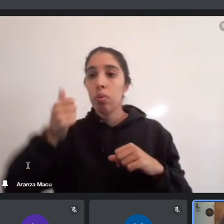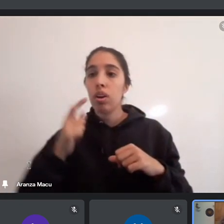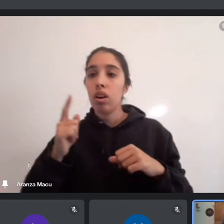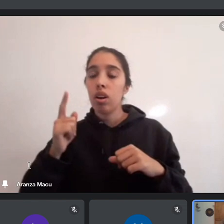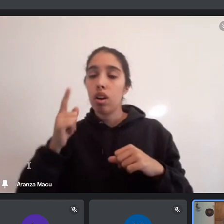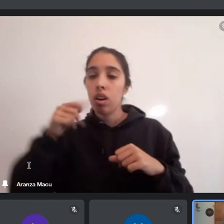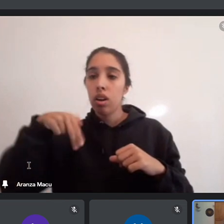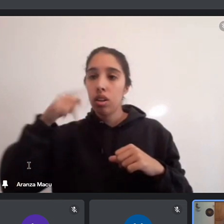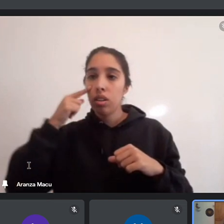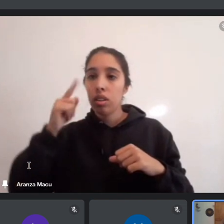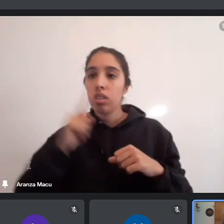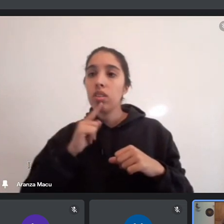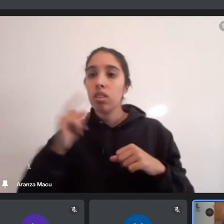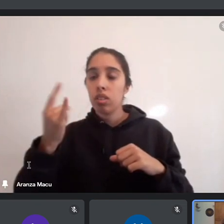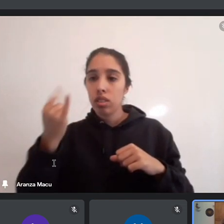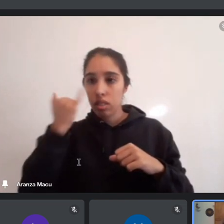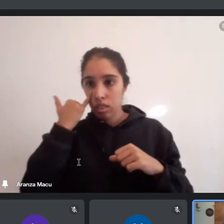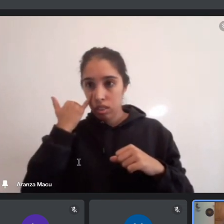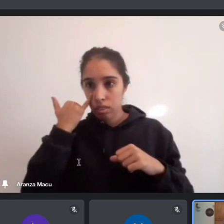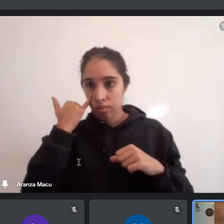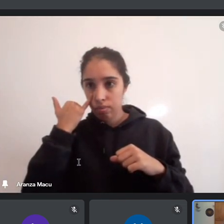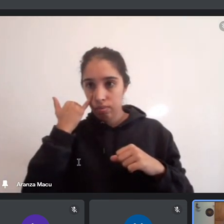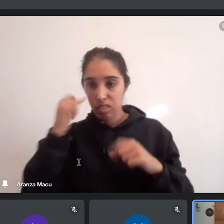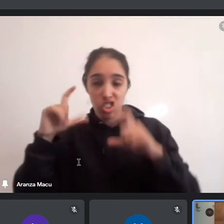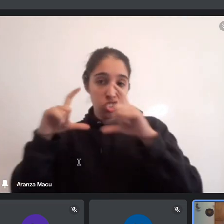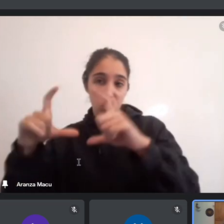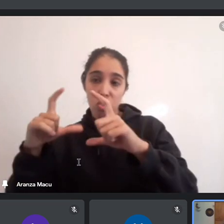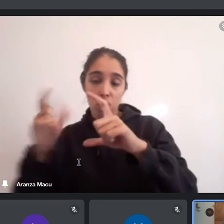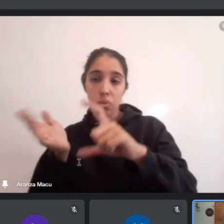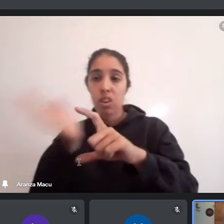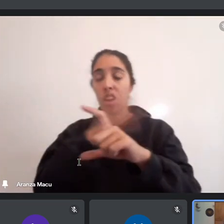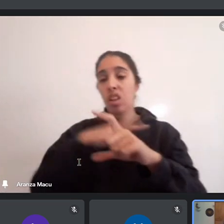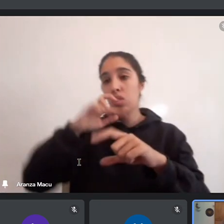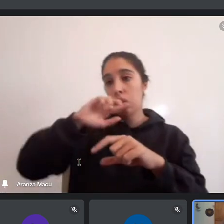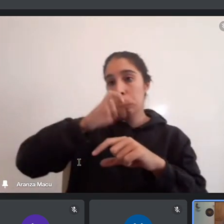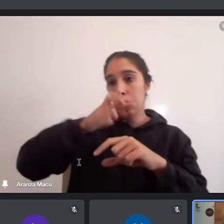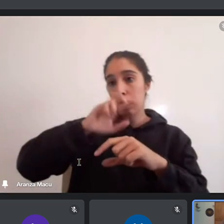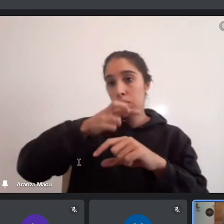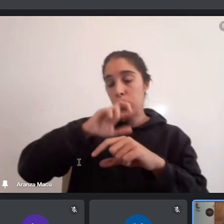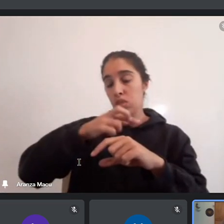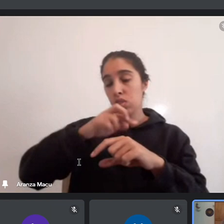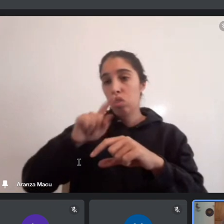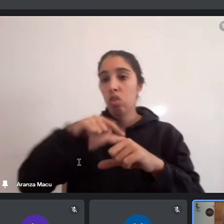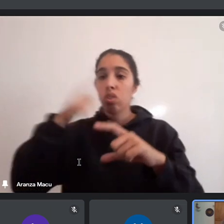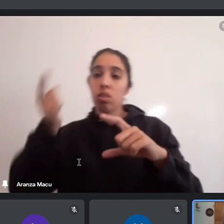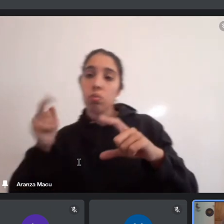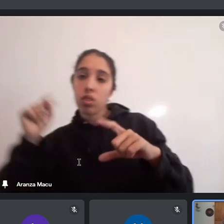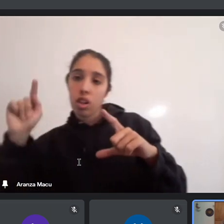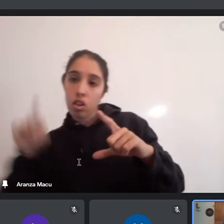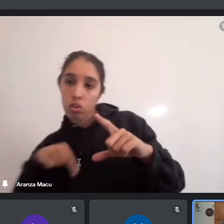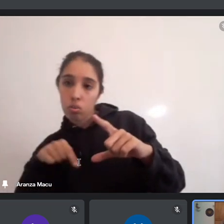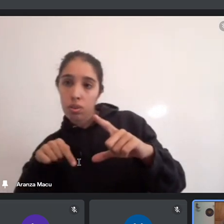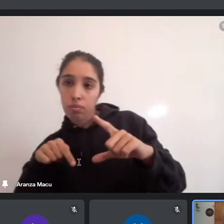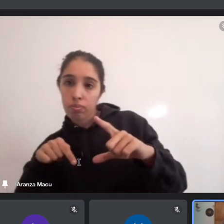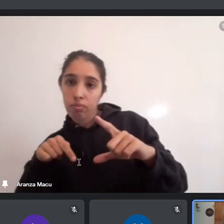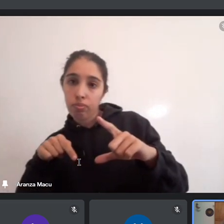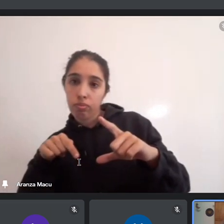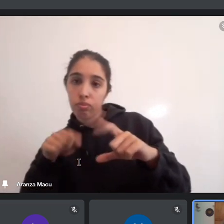tiene una preposición, después está la coma y sigue otro determinante. Y cuando hay un determinante,